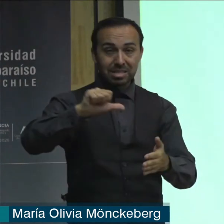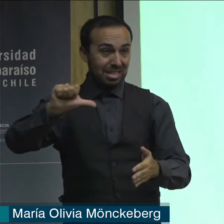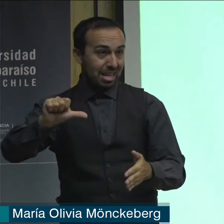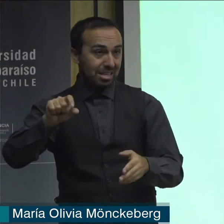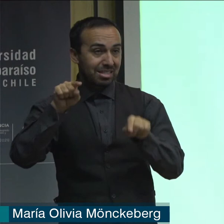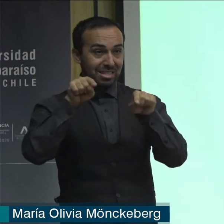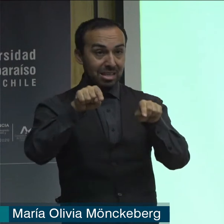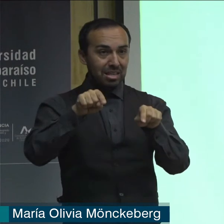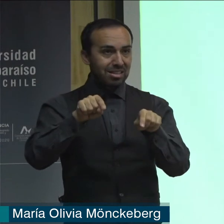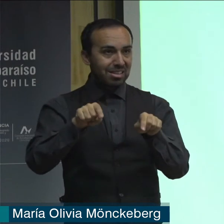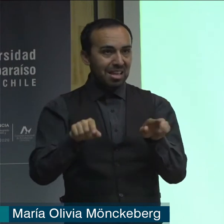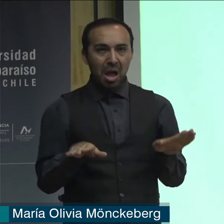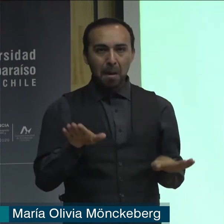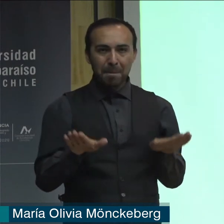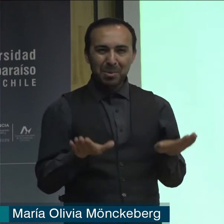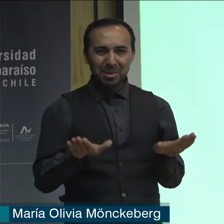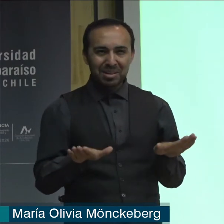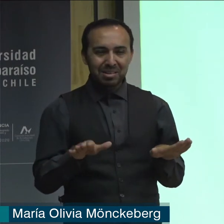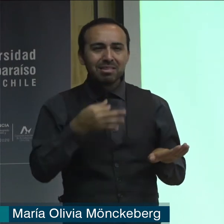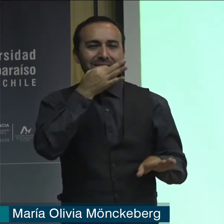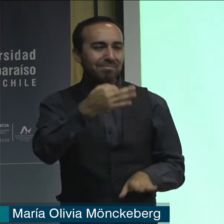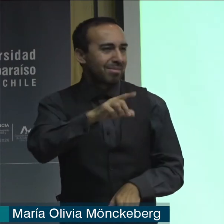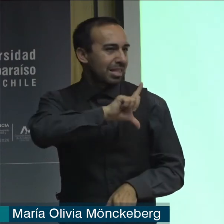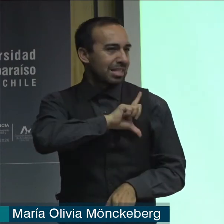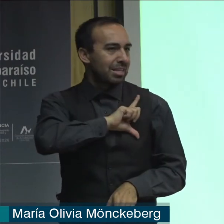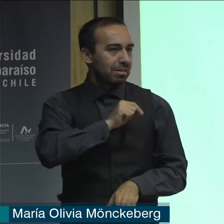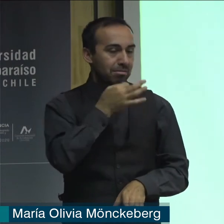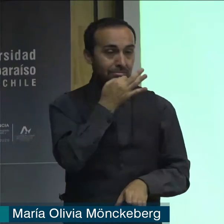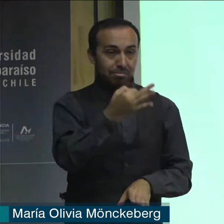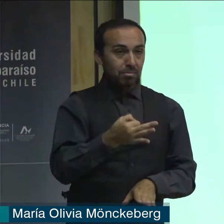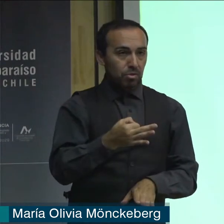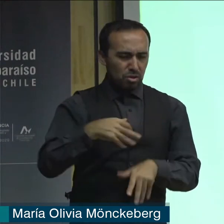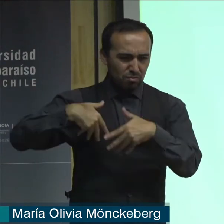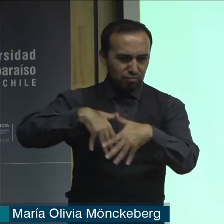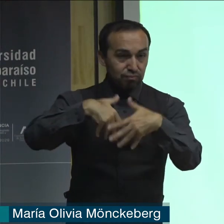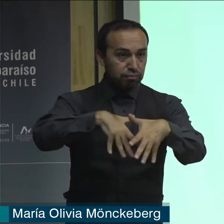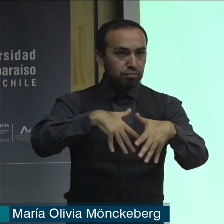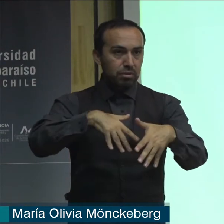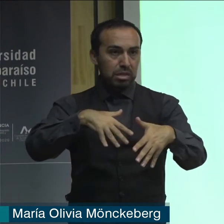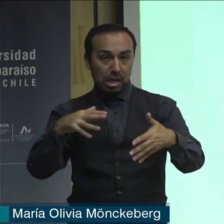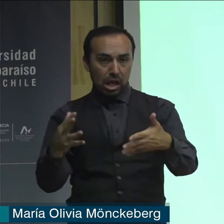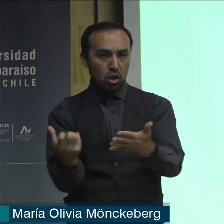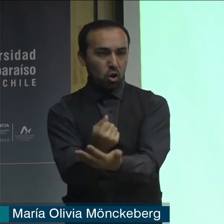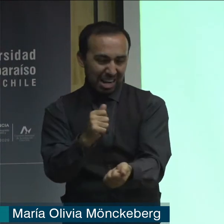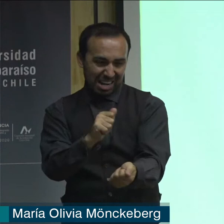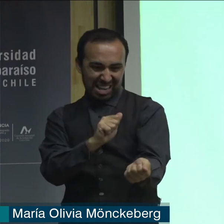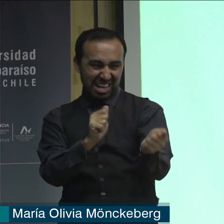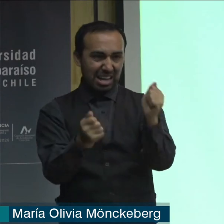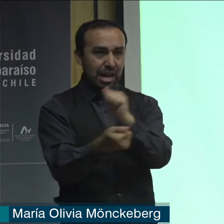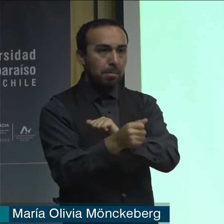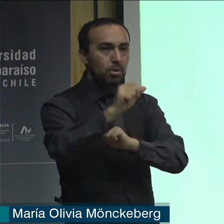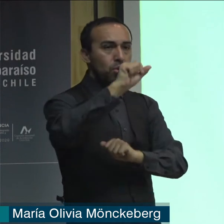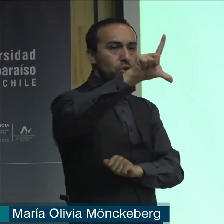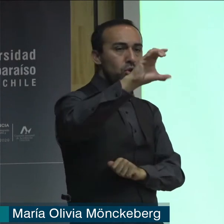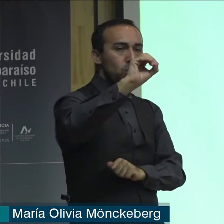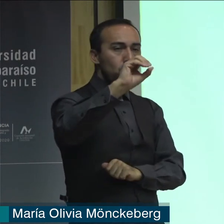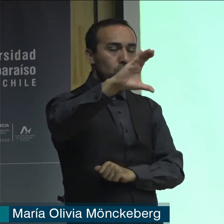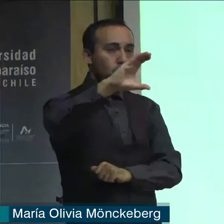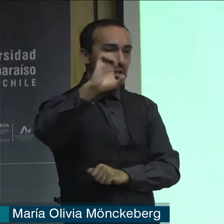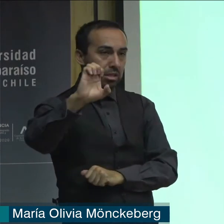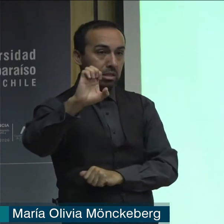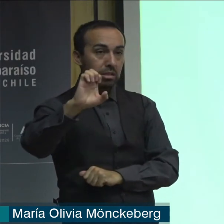al final el cambio de la no sé que fue donde pinochet el último día de gobierno